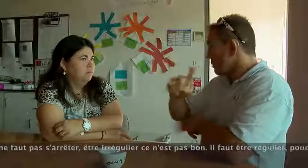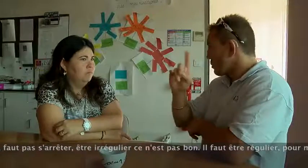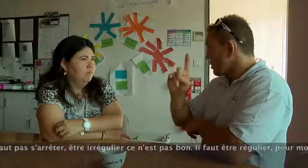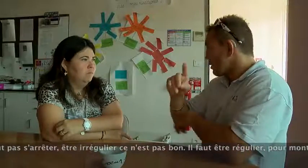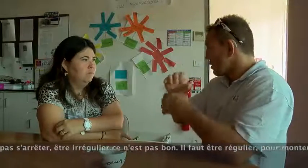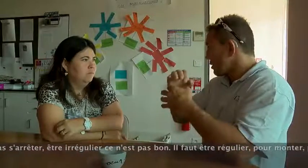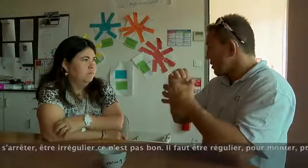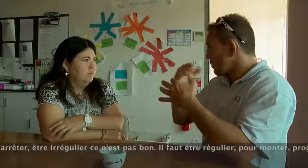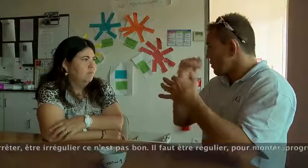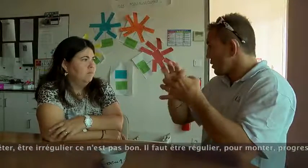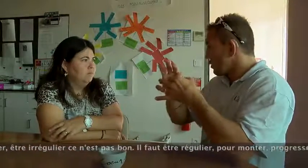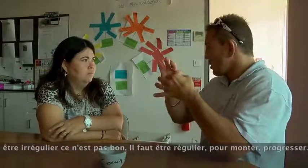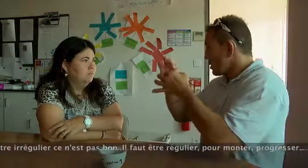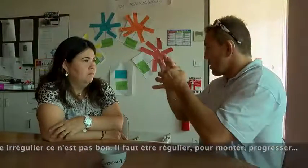bon. Mieux régulier,